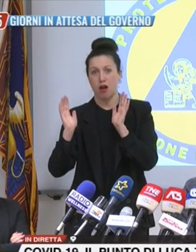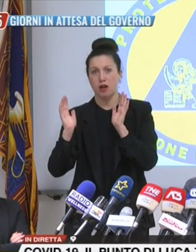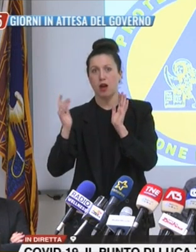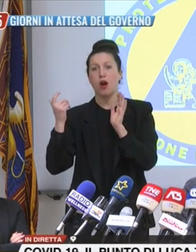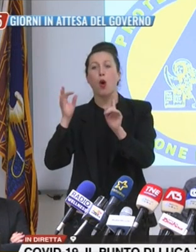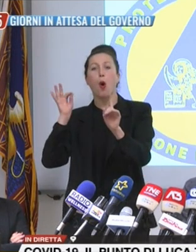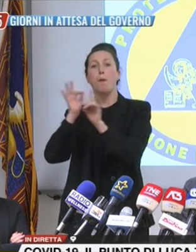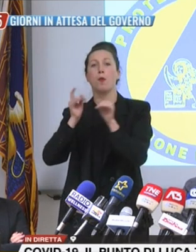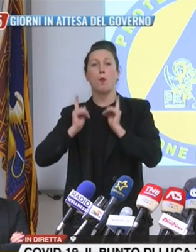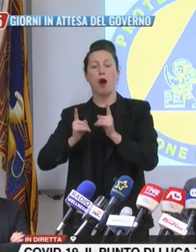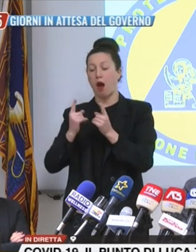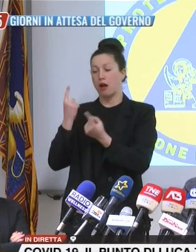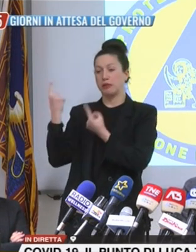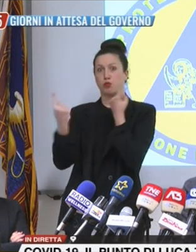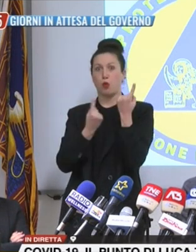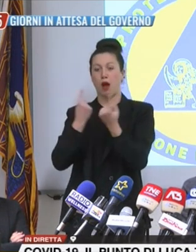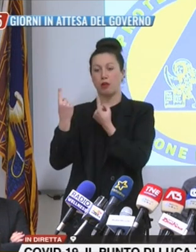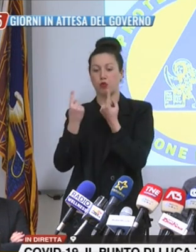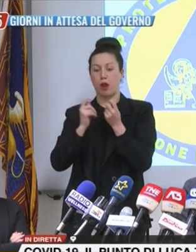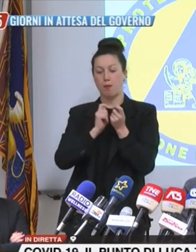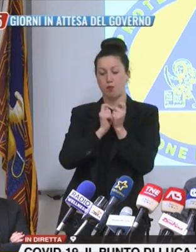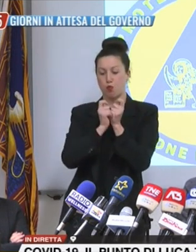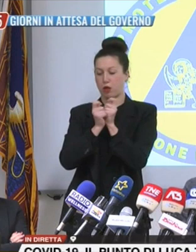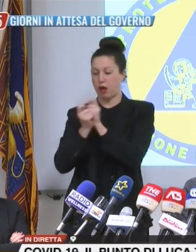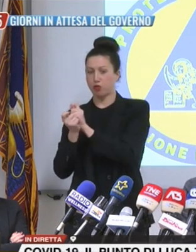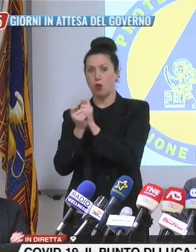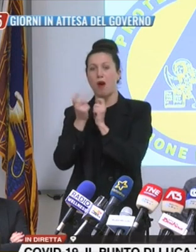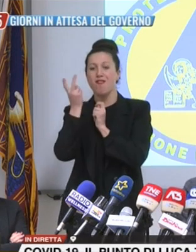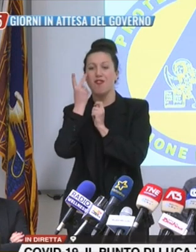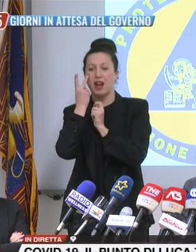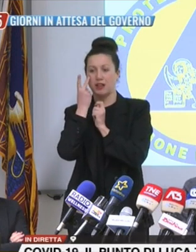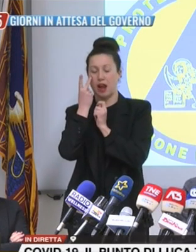di quello che è l'andamento delle mutazioni nei territori.